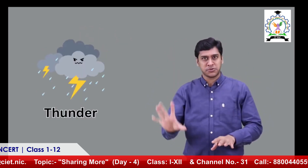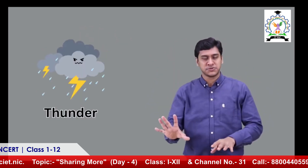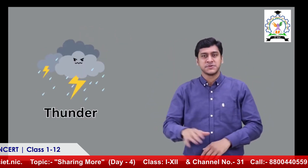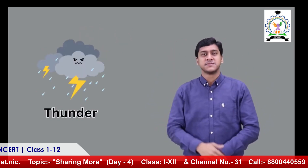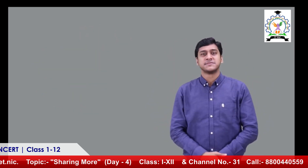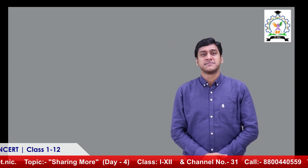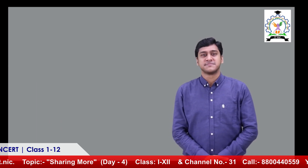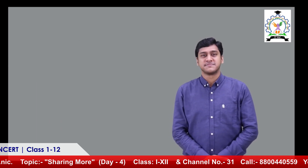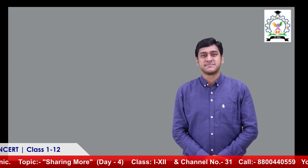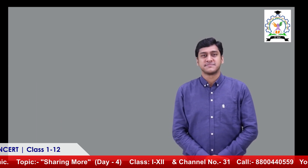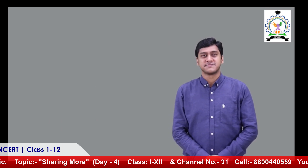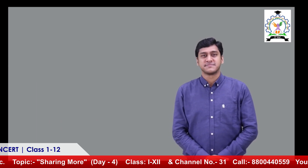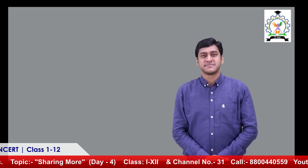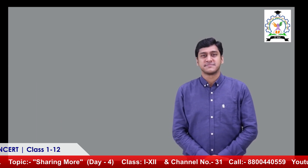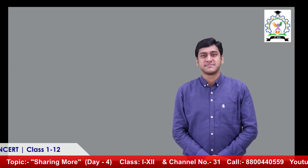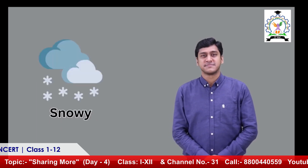बिजली,